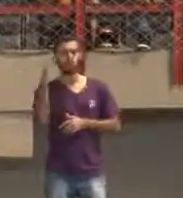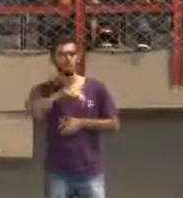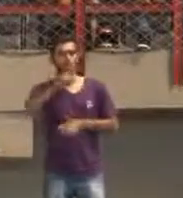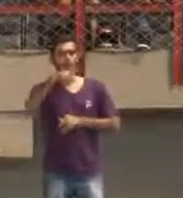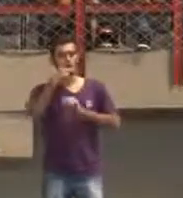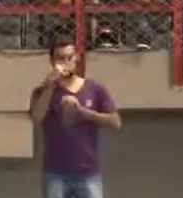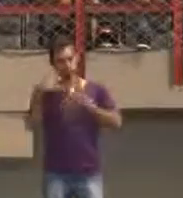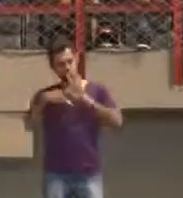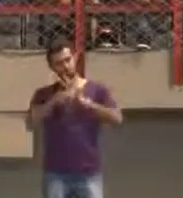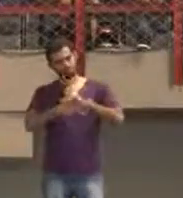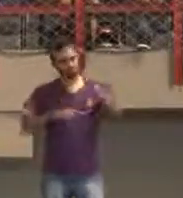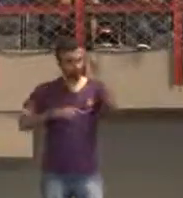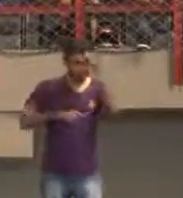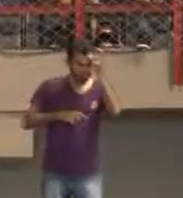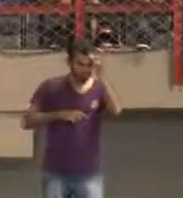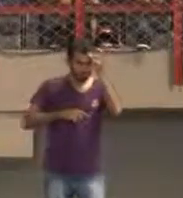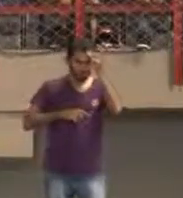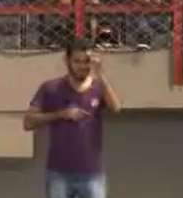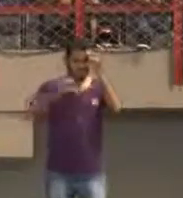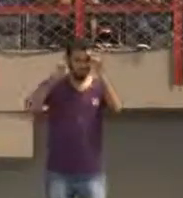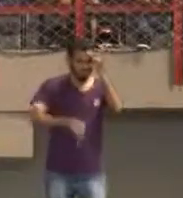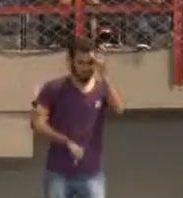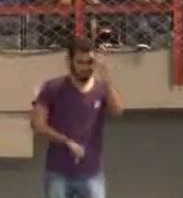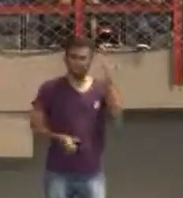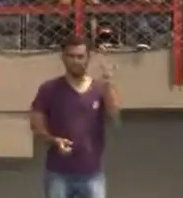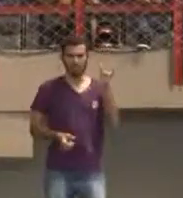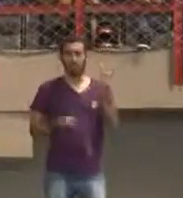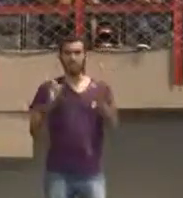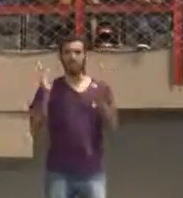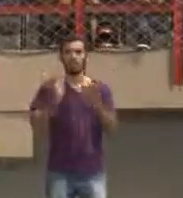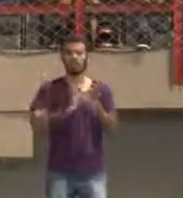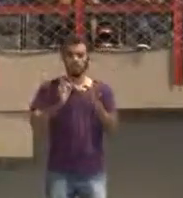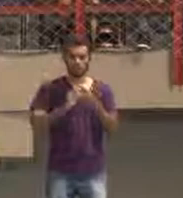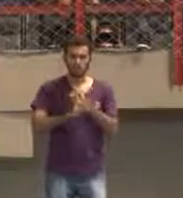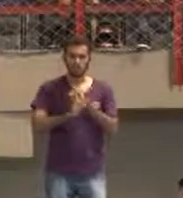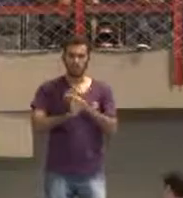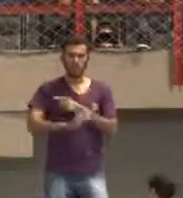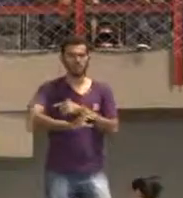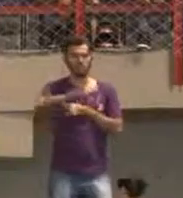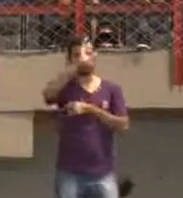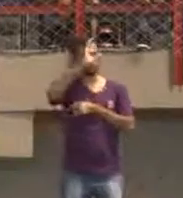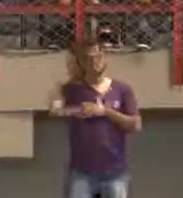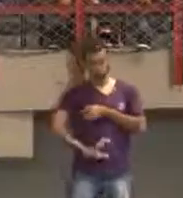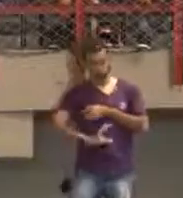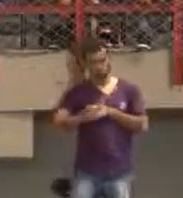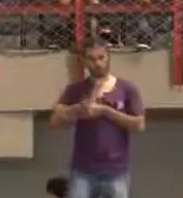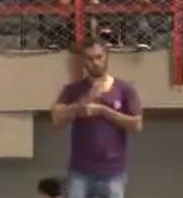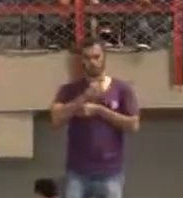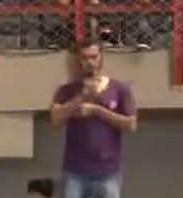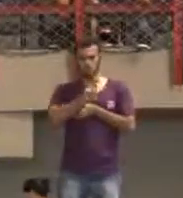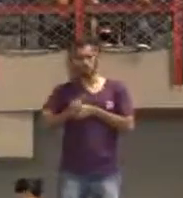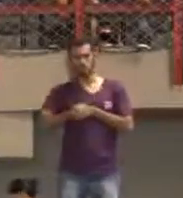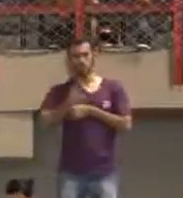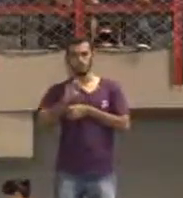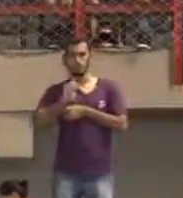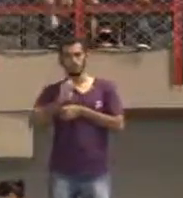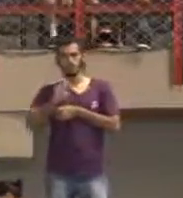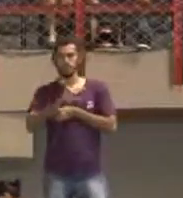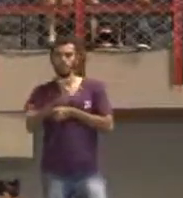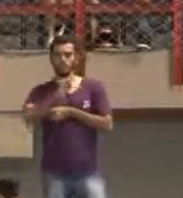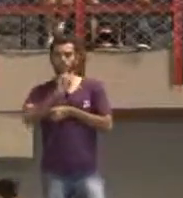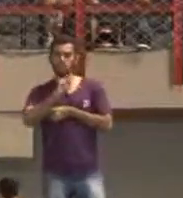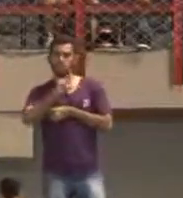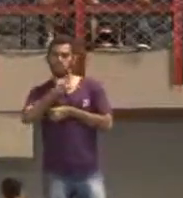é tudo que você puder imaginar de decadente. E o cidadão Cruz e Souza, que já tinha uma vida mais ou menos, lhe